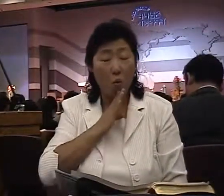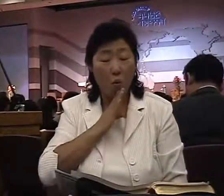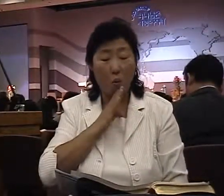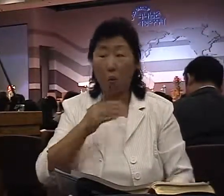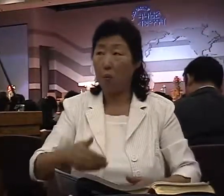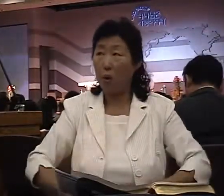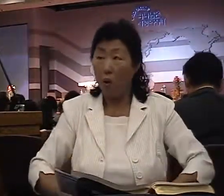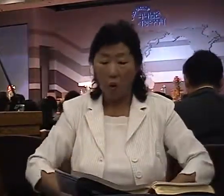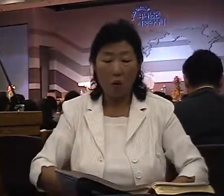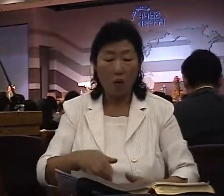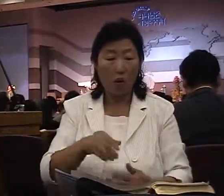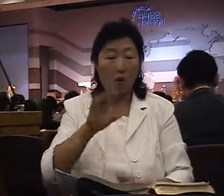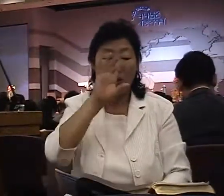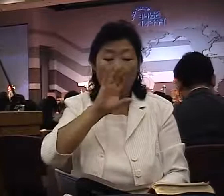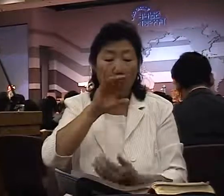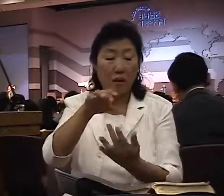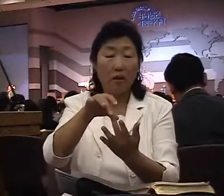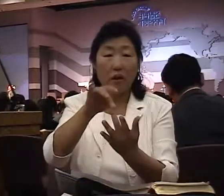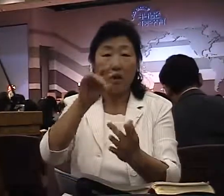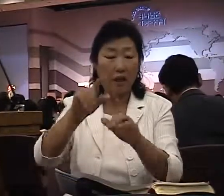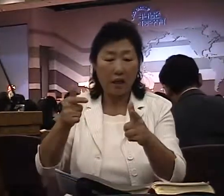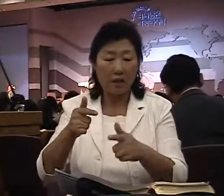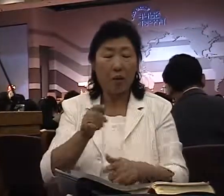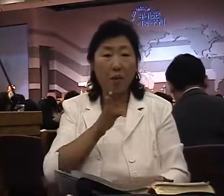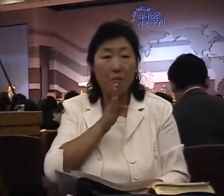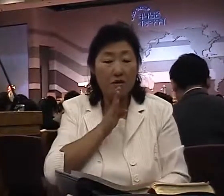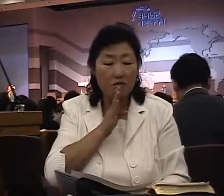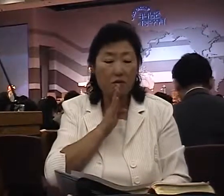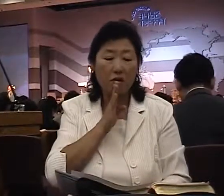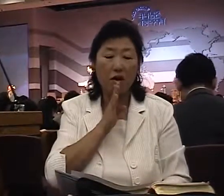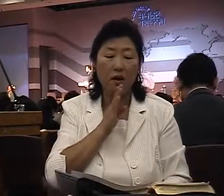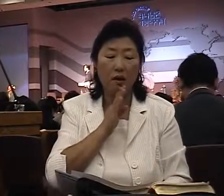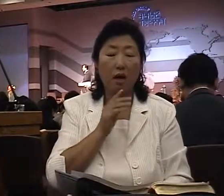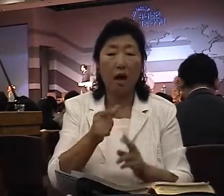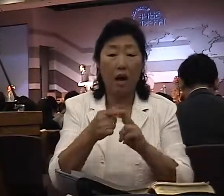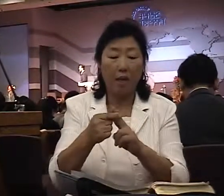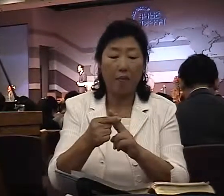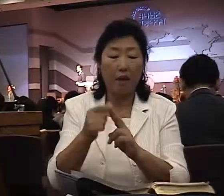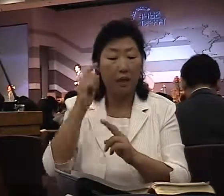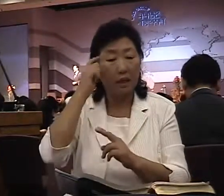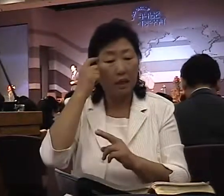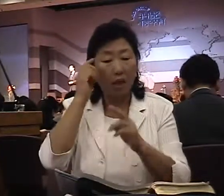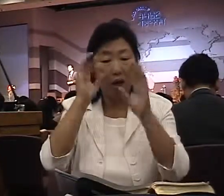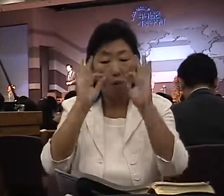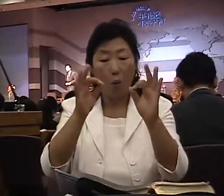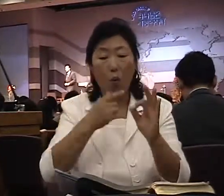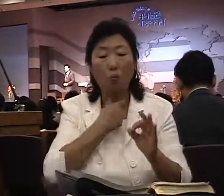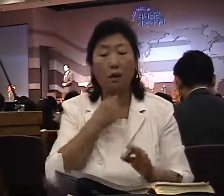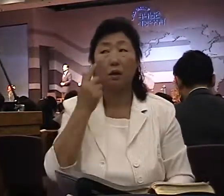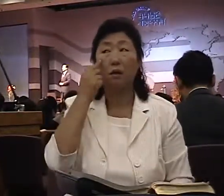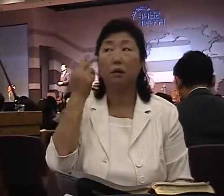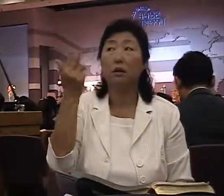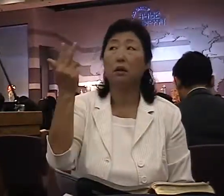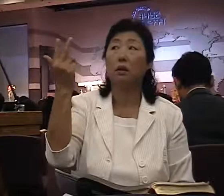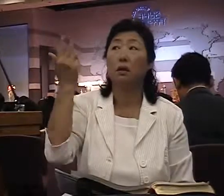아니고 필수라는 것을 우리가 같이 생각해 보고 싶습니다. 지난주의 말씀을 기억하실지